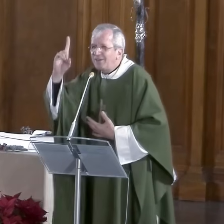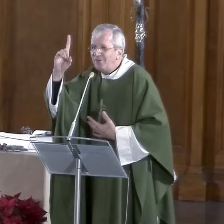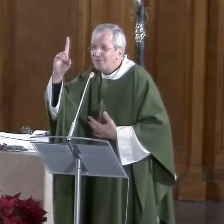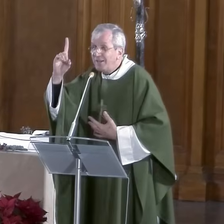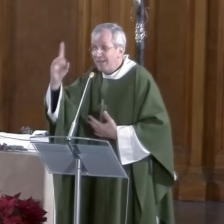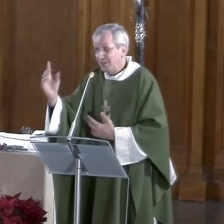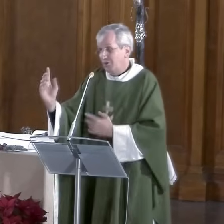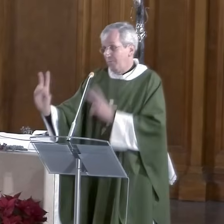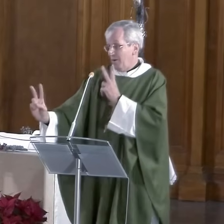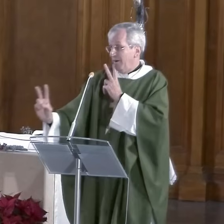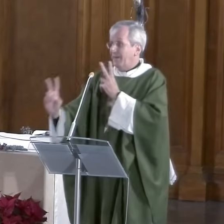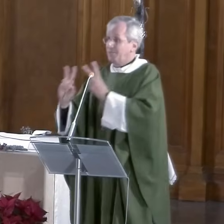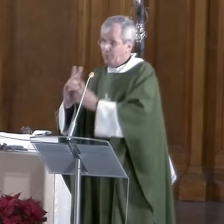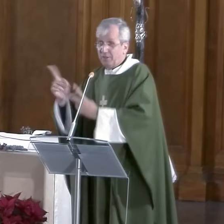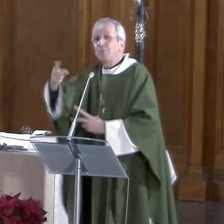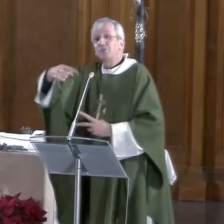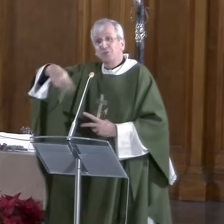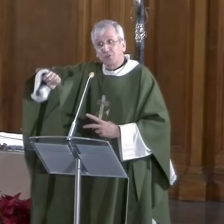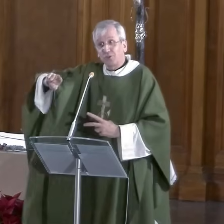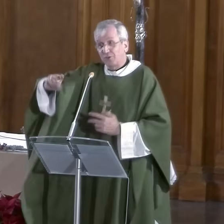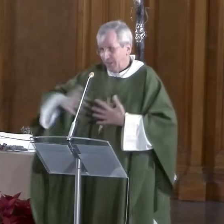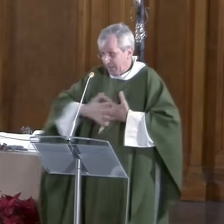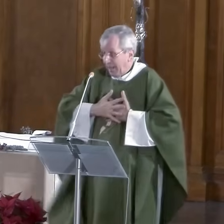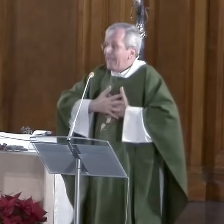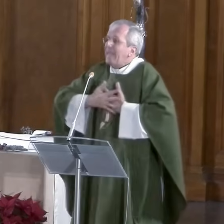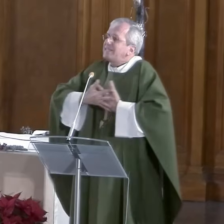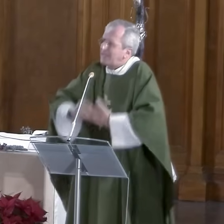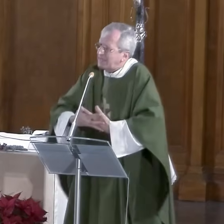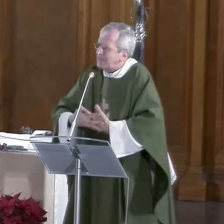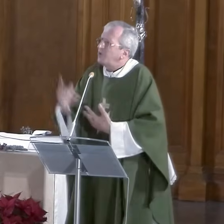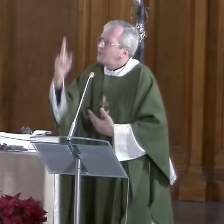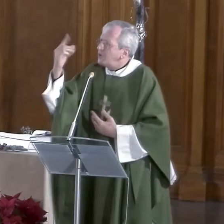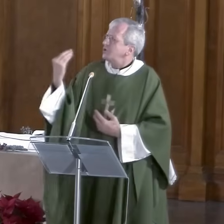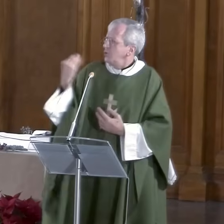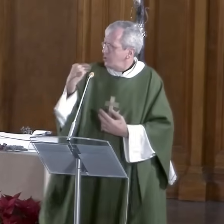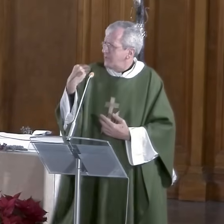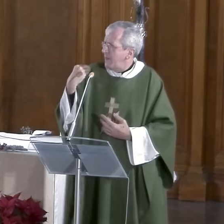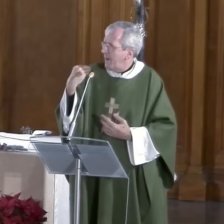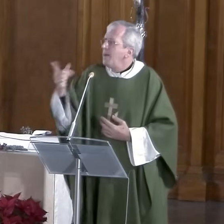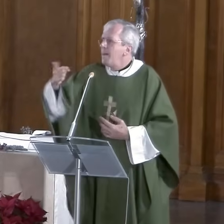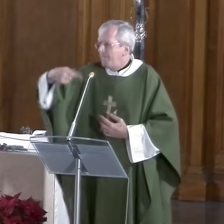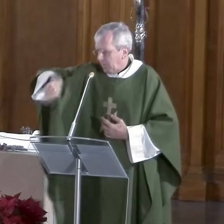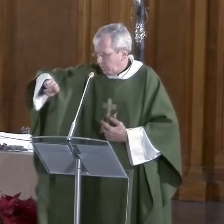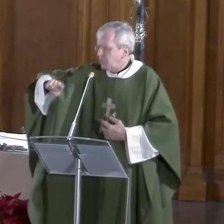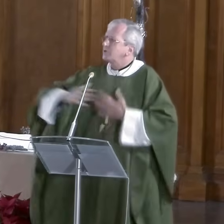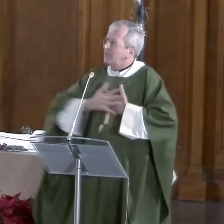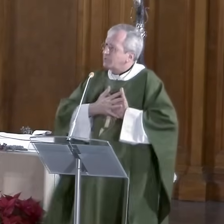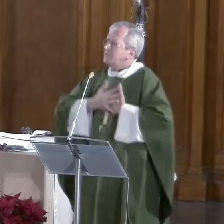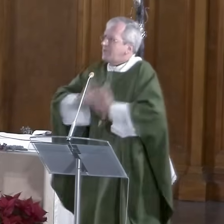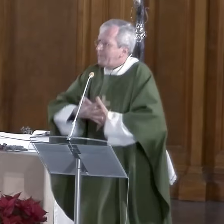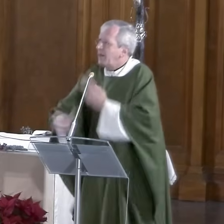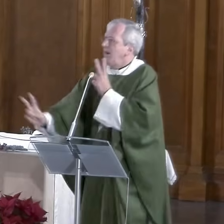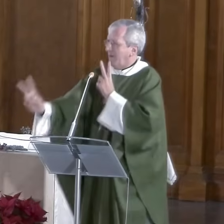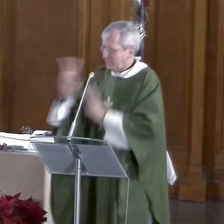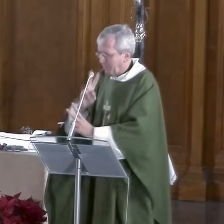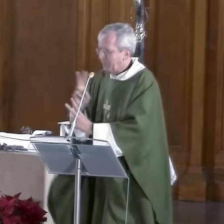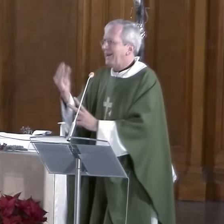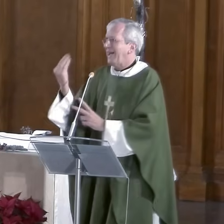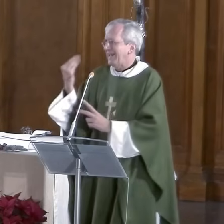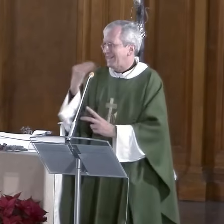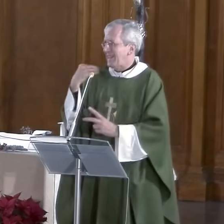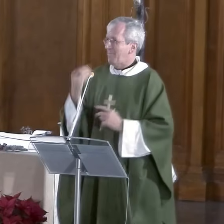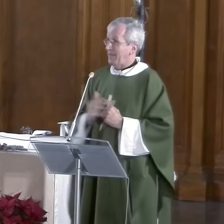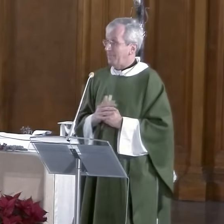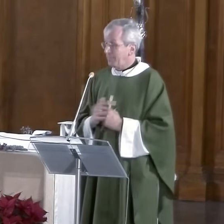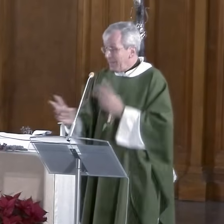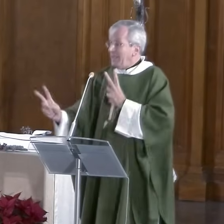a Dios es como respondemos nosotros. Es decir, ese deseo, Dios nos llama, pero nosotros tenemos que saber responder a